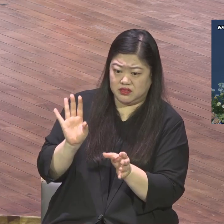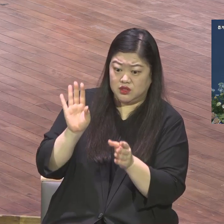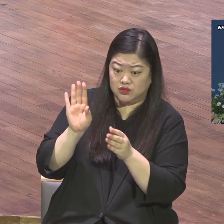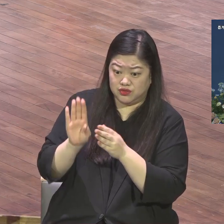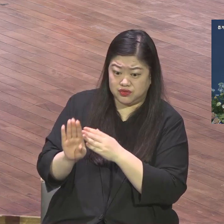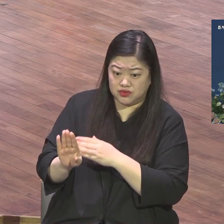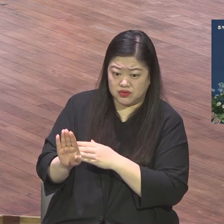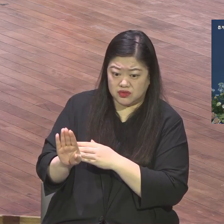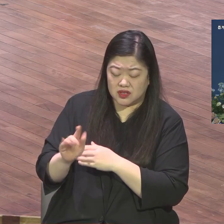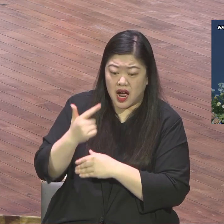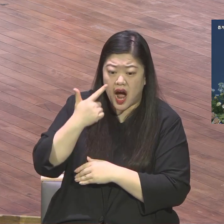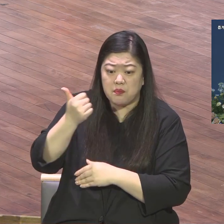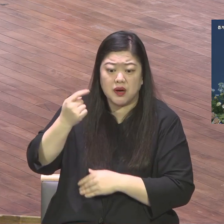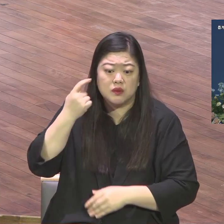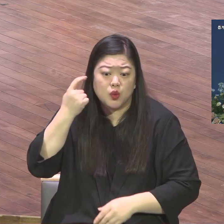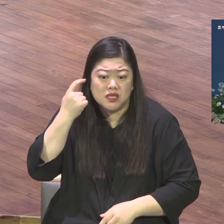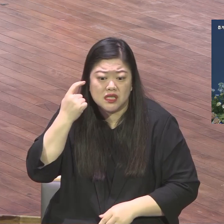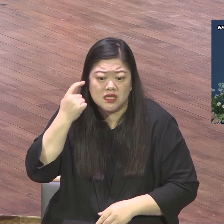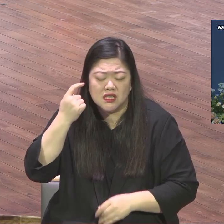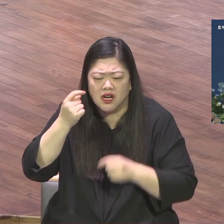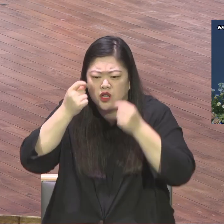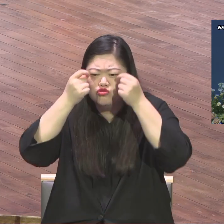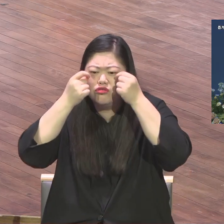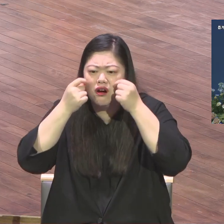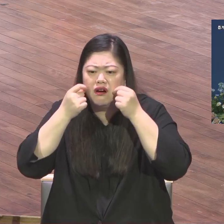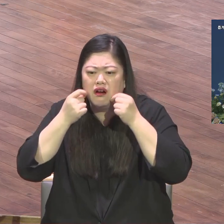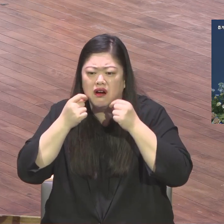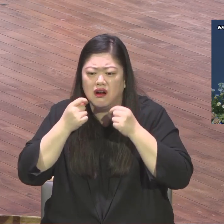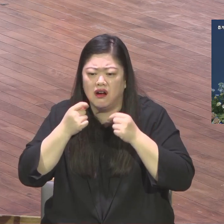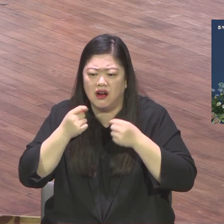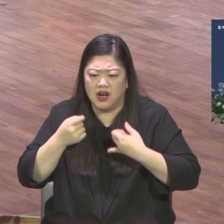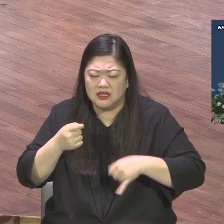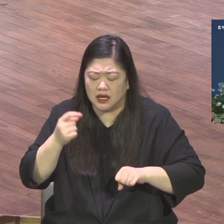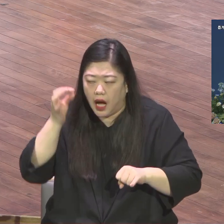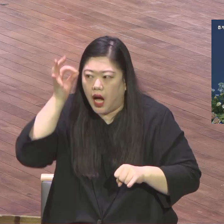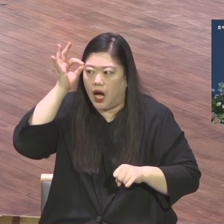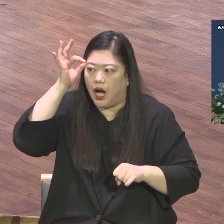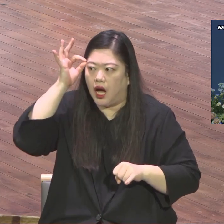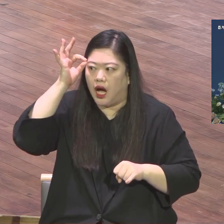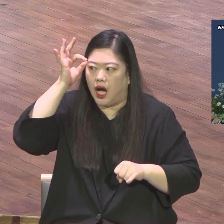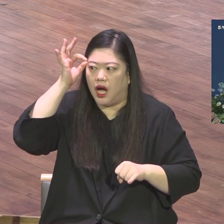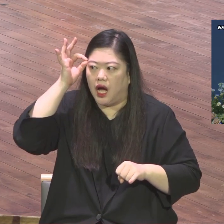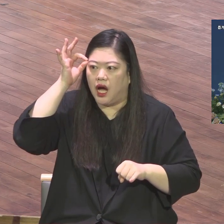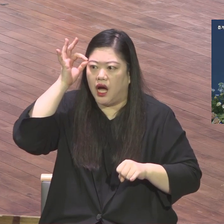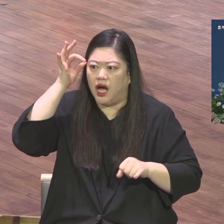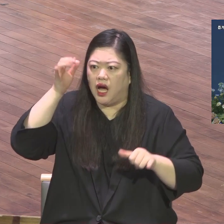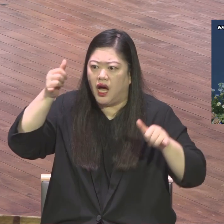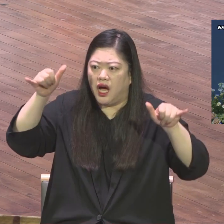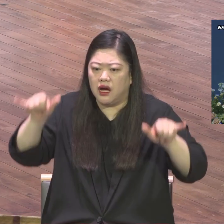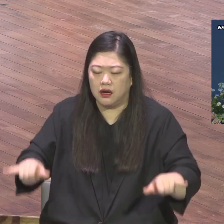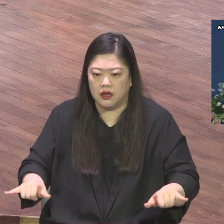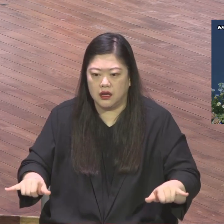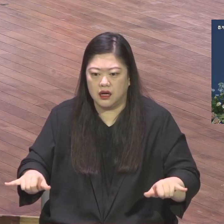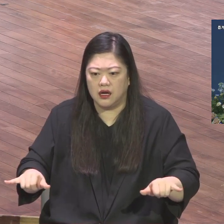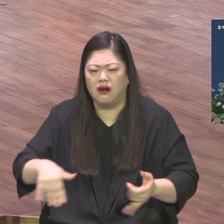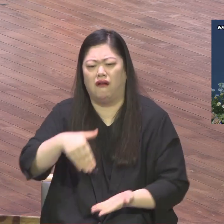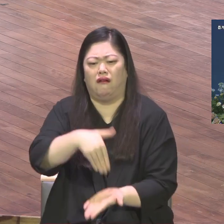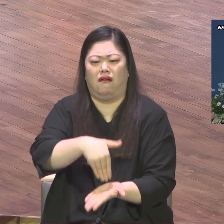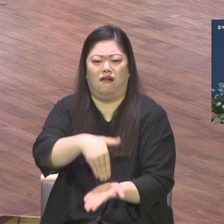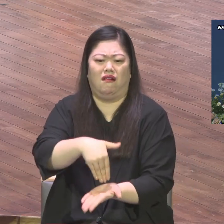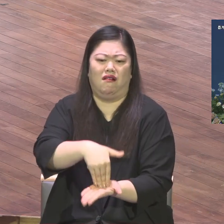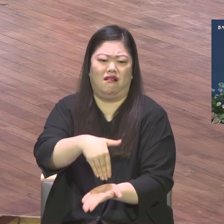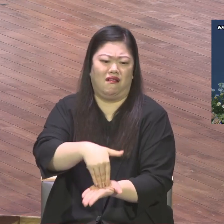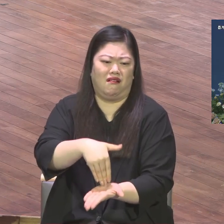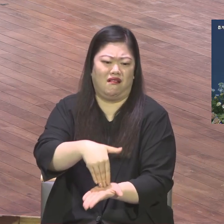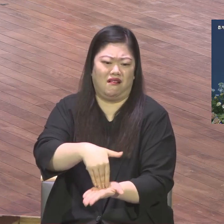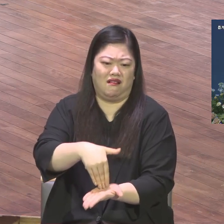이것뿐만 아니에요. 부부 간에도 자녀 간에도 무심코 내뱉었던 그 부정적인 말, 그 지나가는 말,